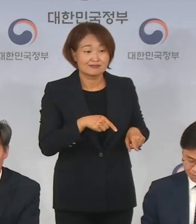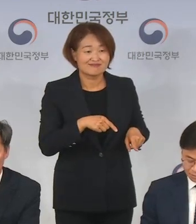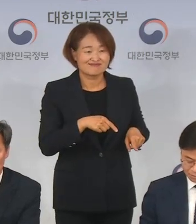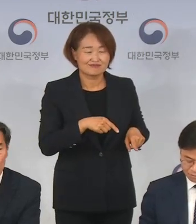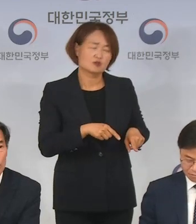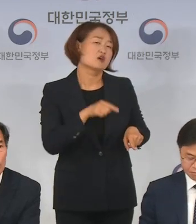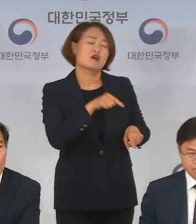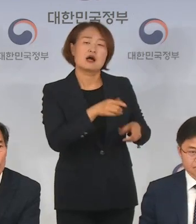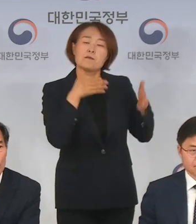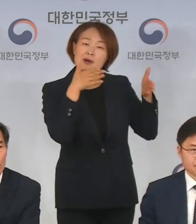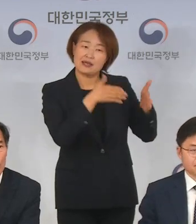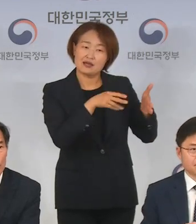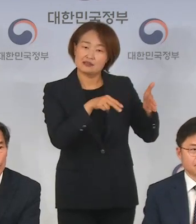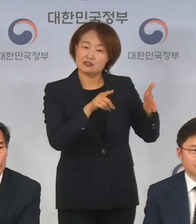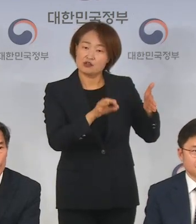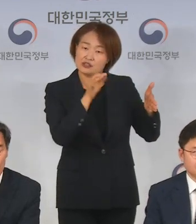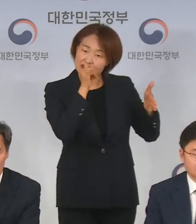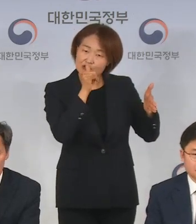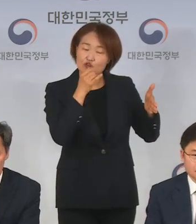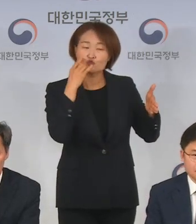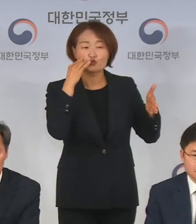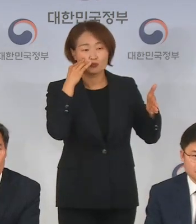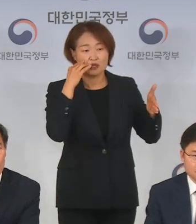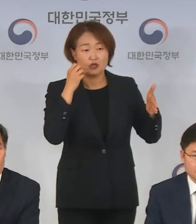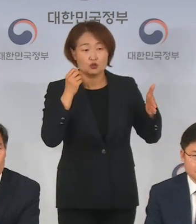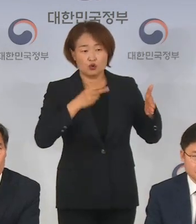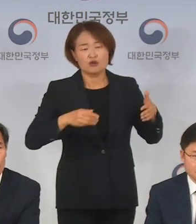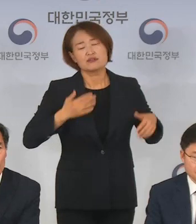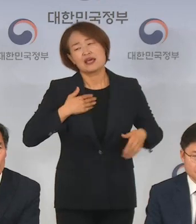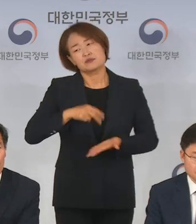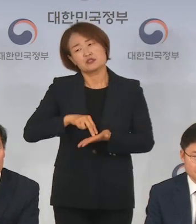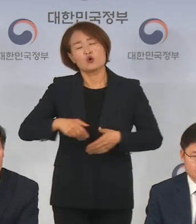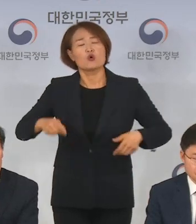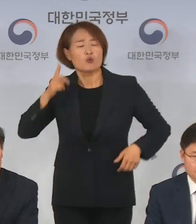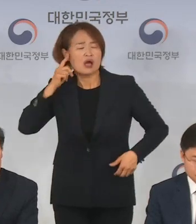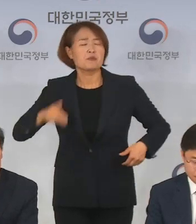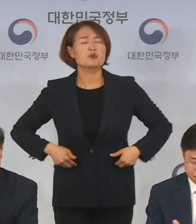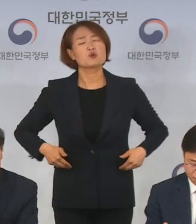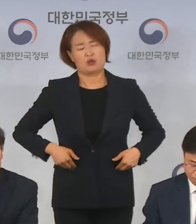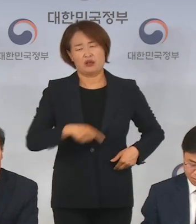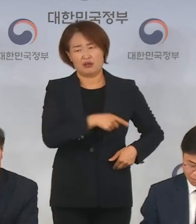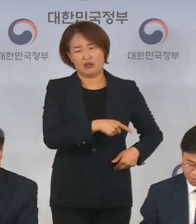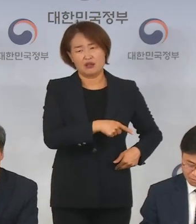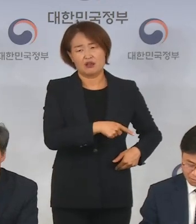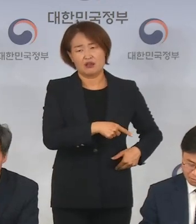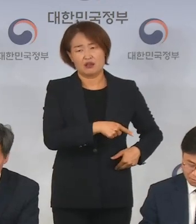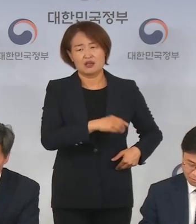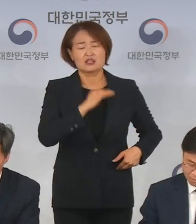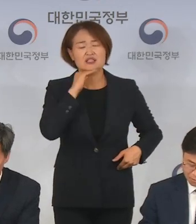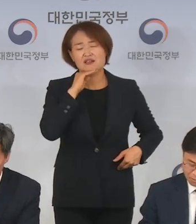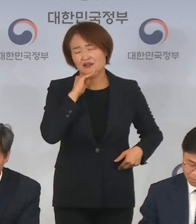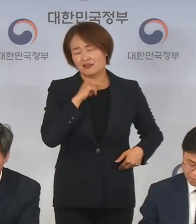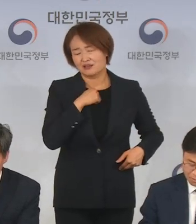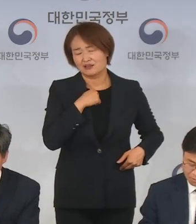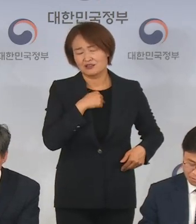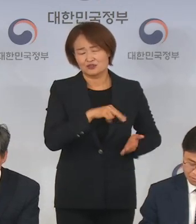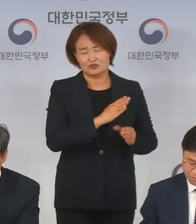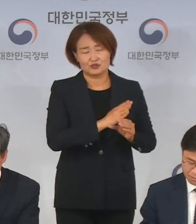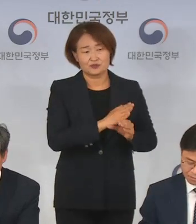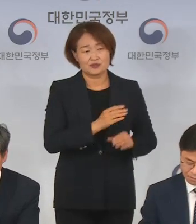이렇게 그런 방향성을 갖고 계시는지 궁금하고 또 필요하다는 생각이 들기 때문에 드리는 말씀이고요. 두 번째는 아까